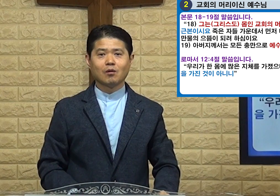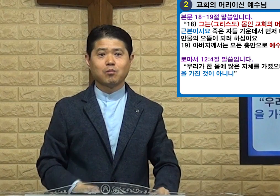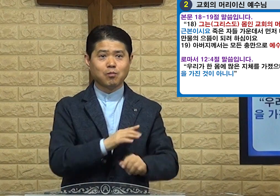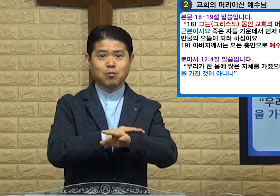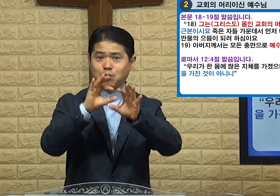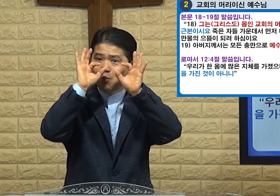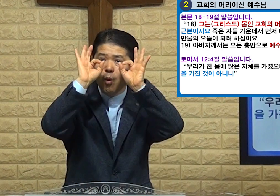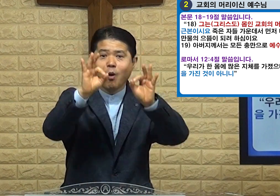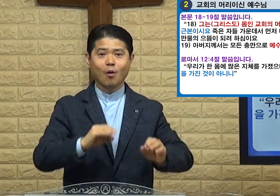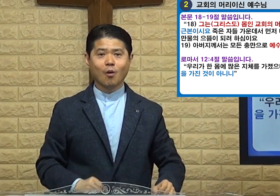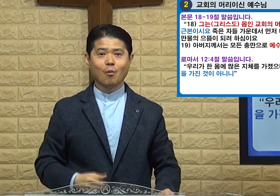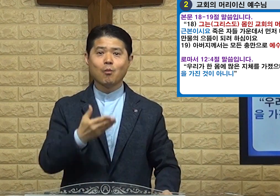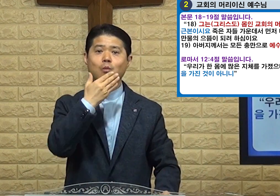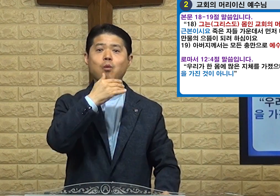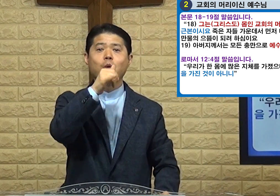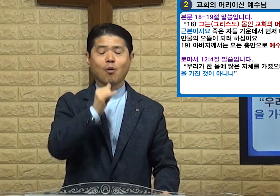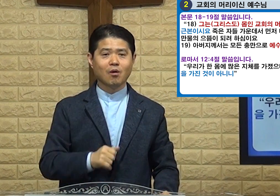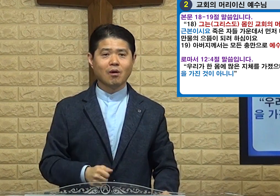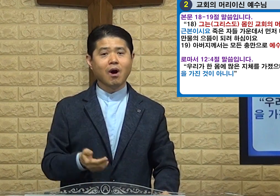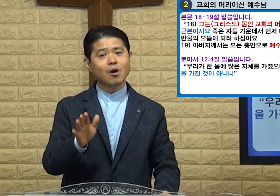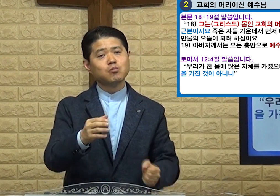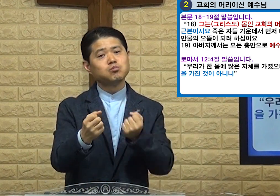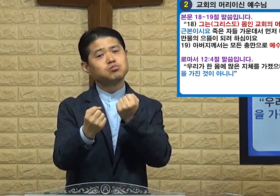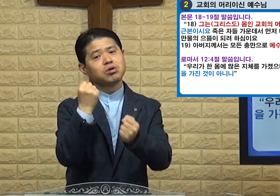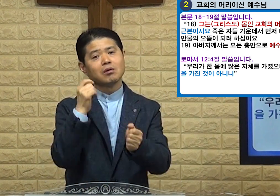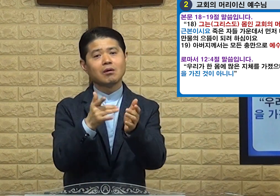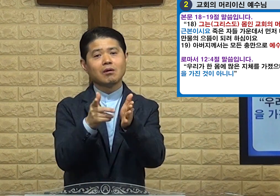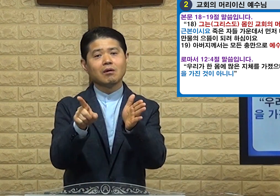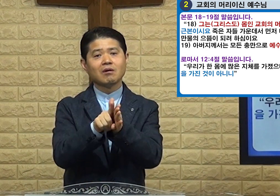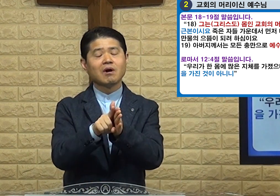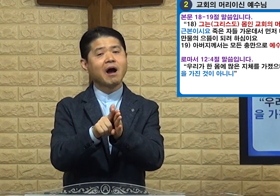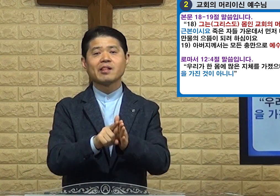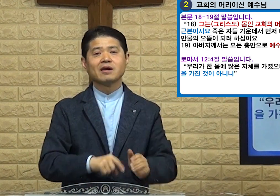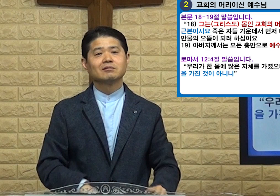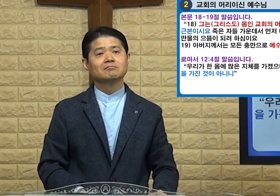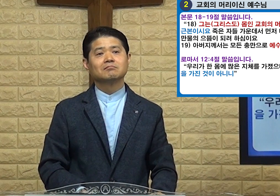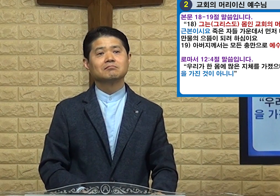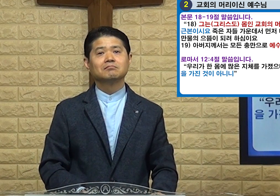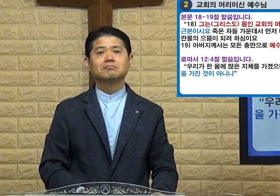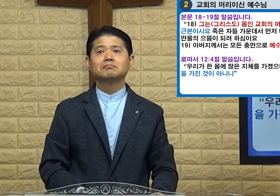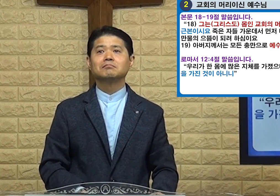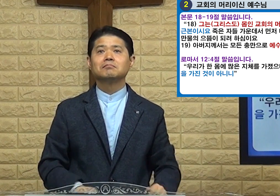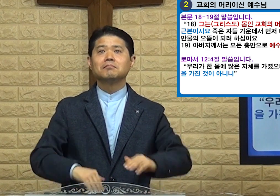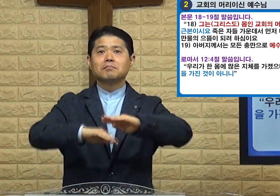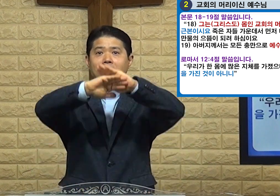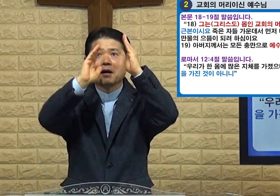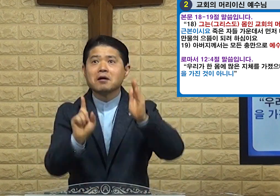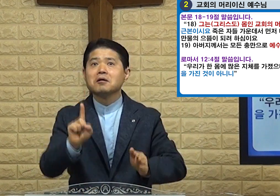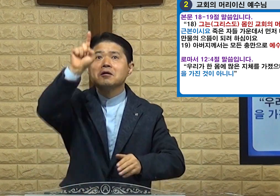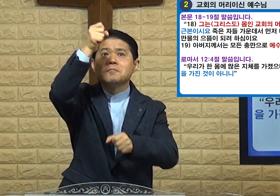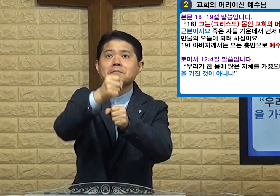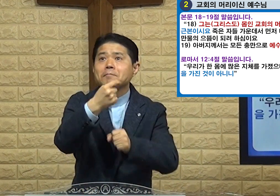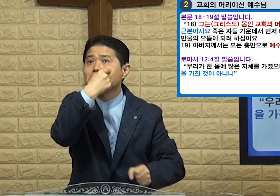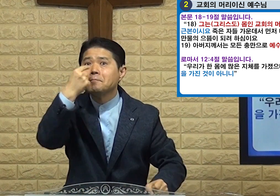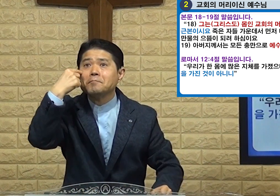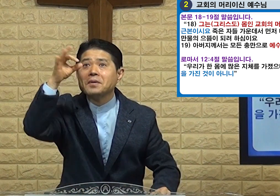눈은 어떻습니까? 우리가 볼 수 있는 존재지 않습니까? 그럼에도 불구하고 우리가 이 믿음에 불순종하고